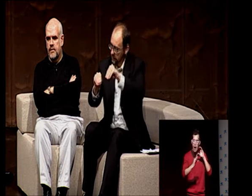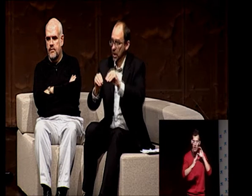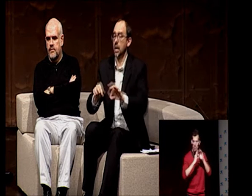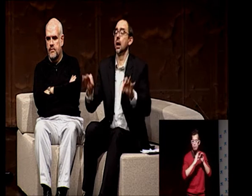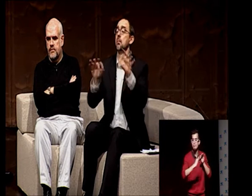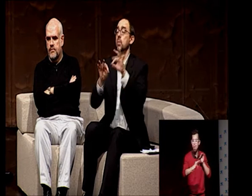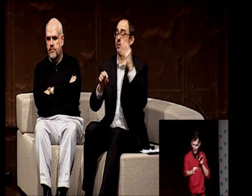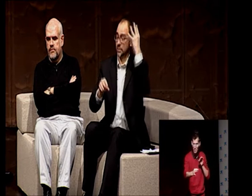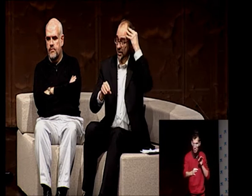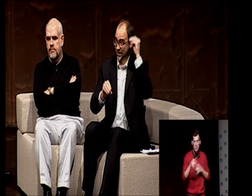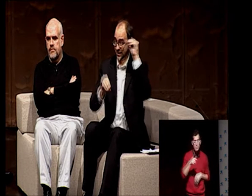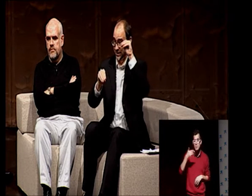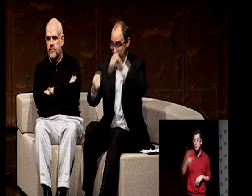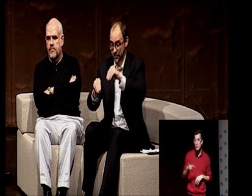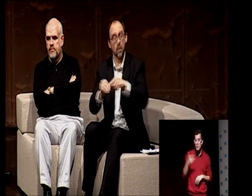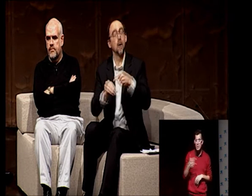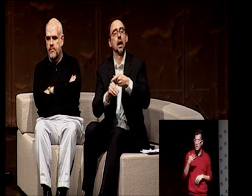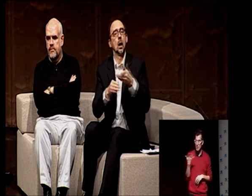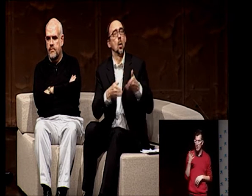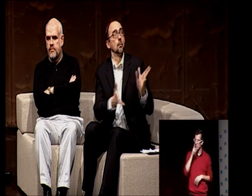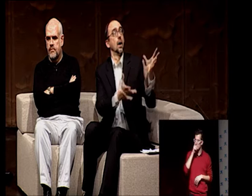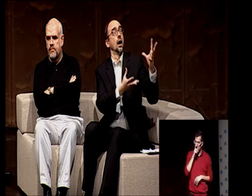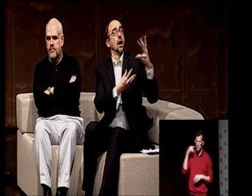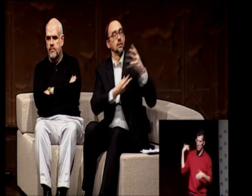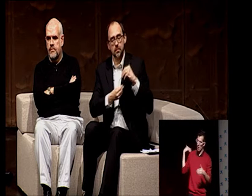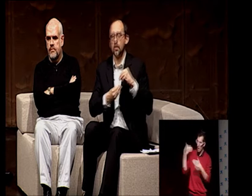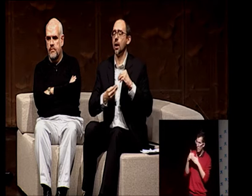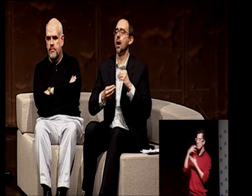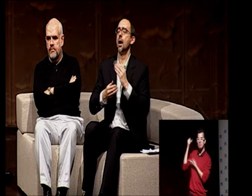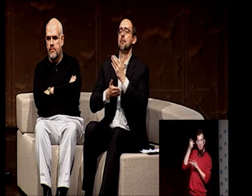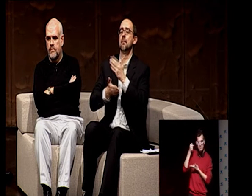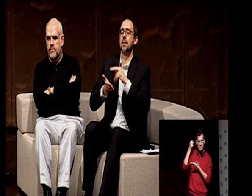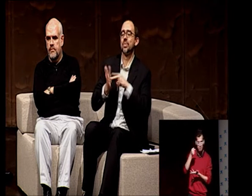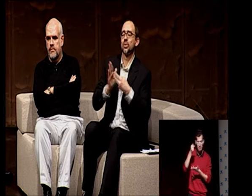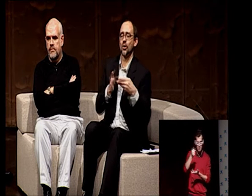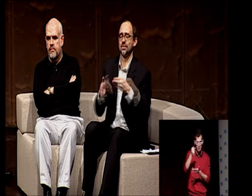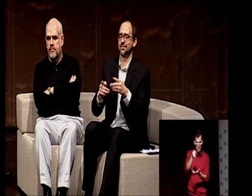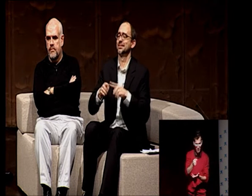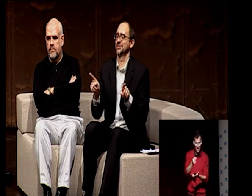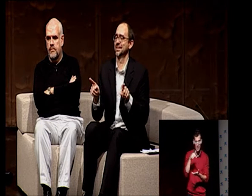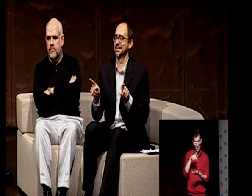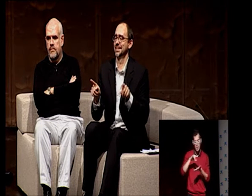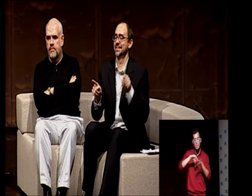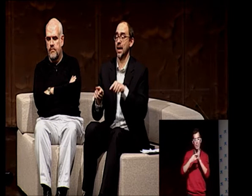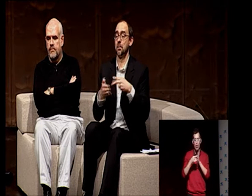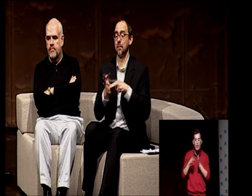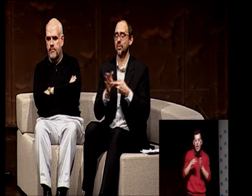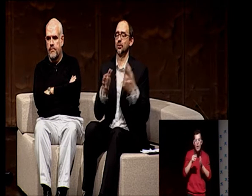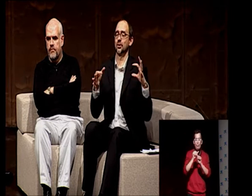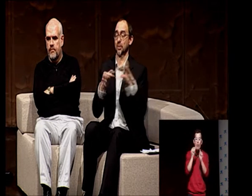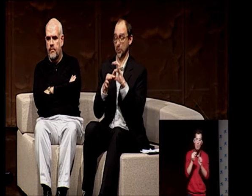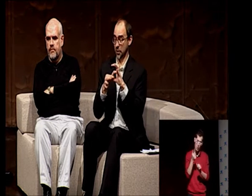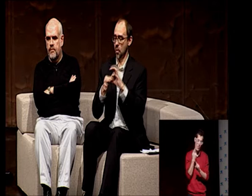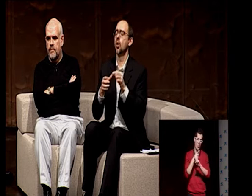es distinto el que pasó hace 20 años el que tenemos ahora y el que vendrá ahora bien es una herencia y un legado que no